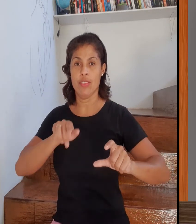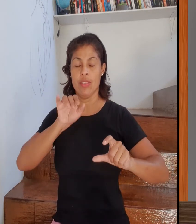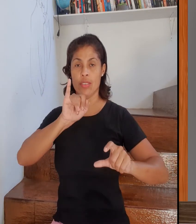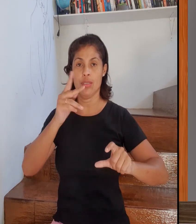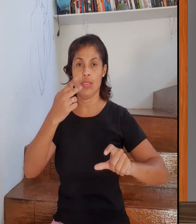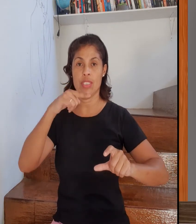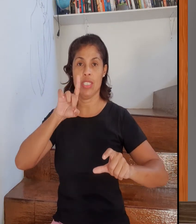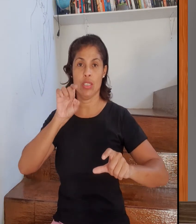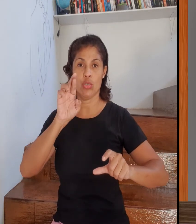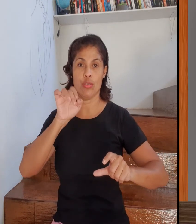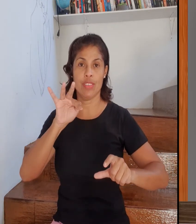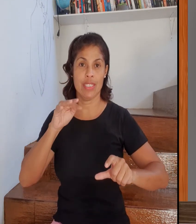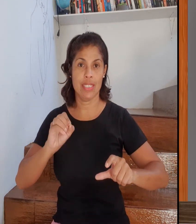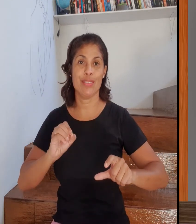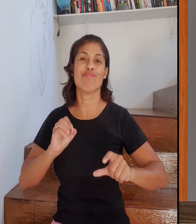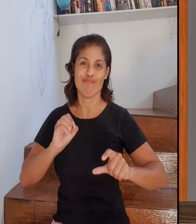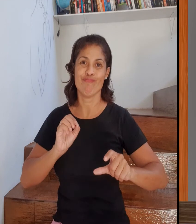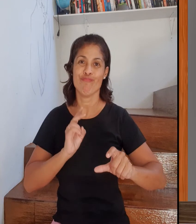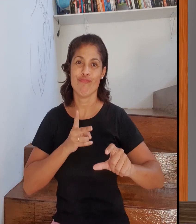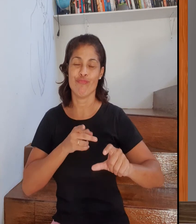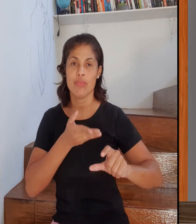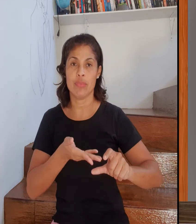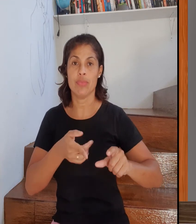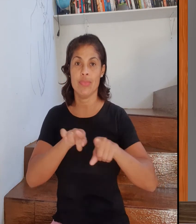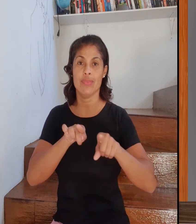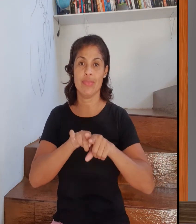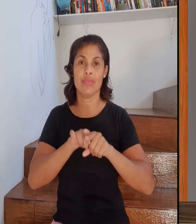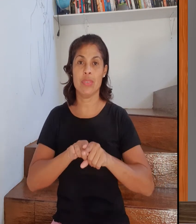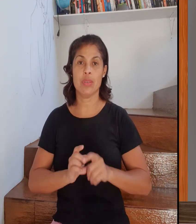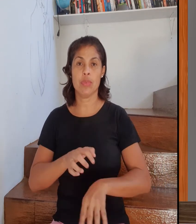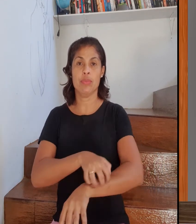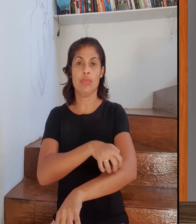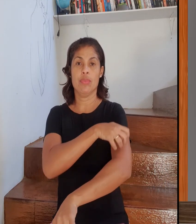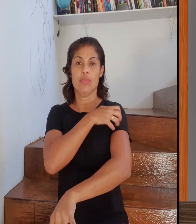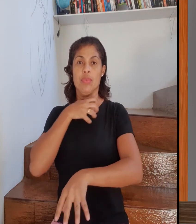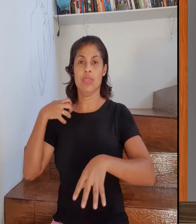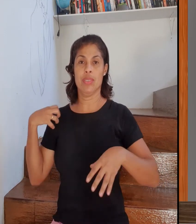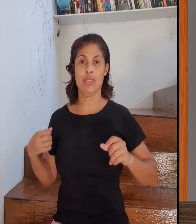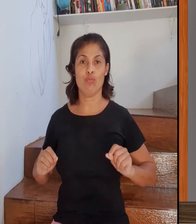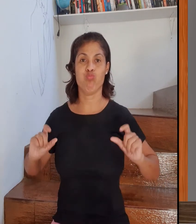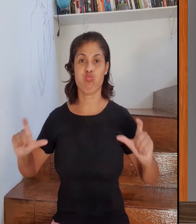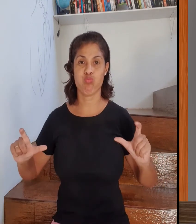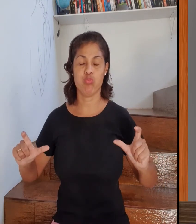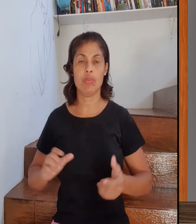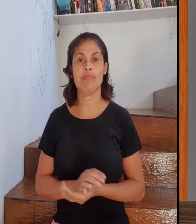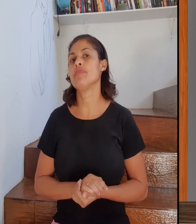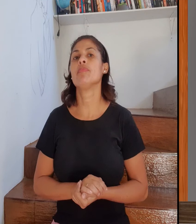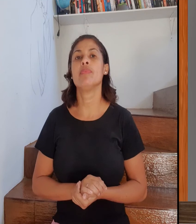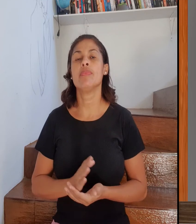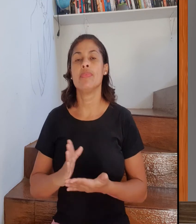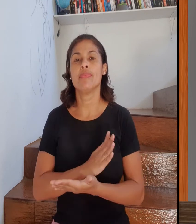hidrofílicos e aumenta também a concentração tecidual desses fármacos. Em